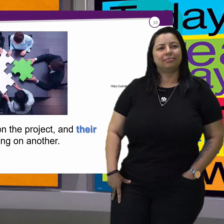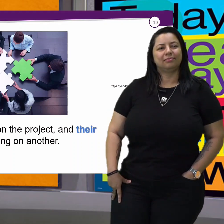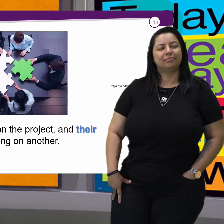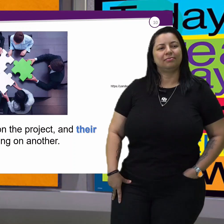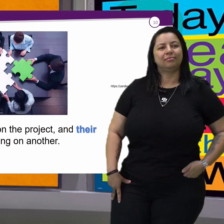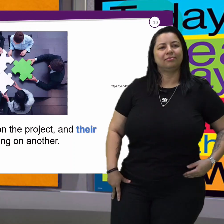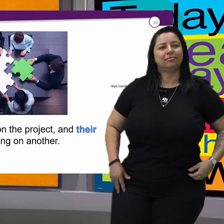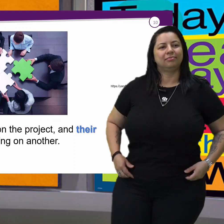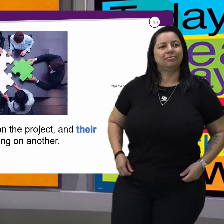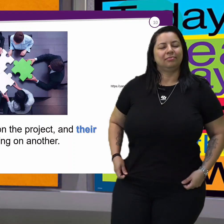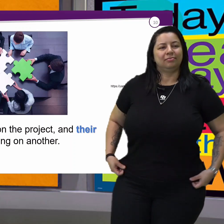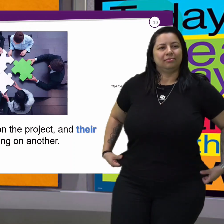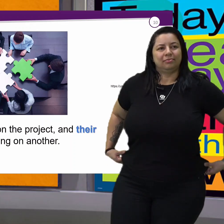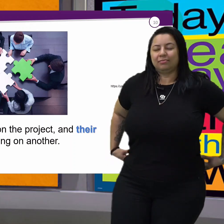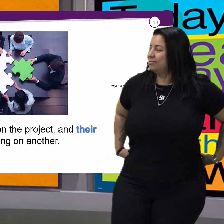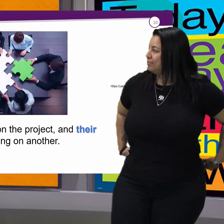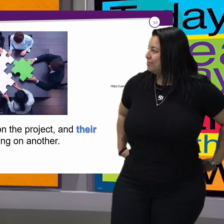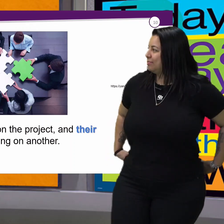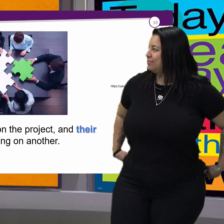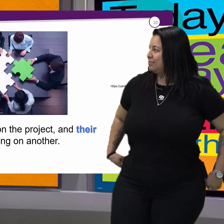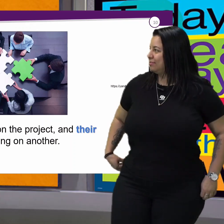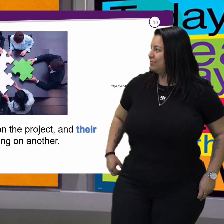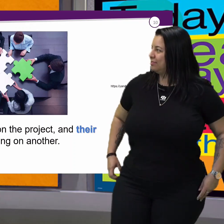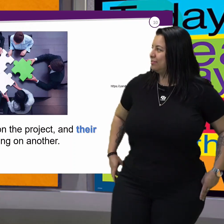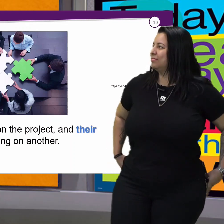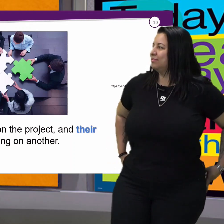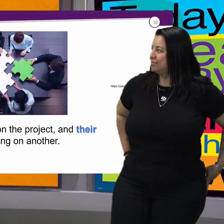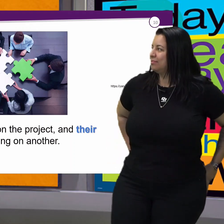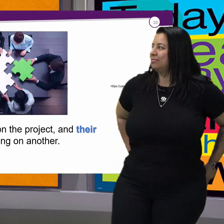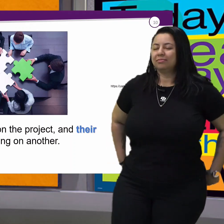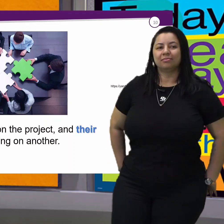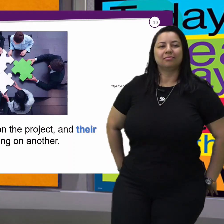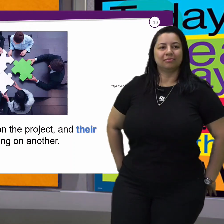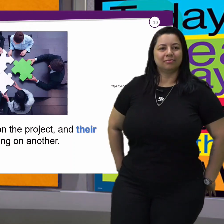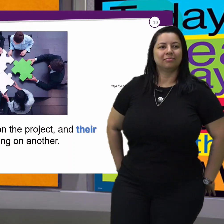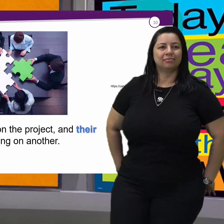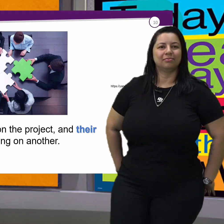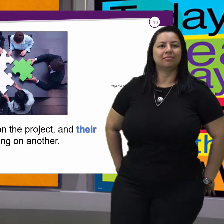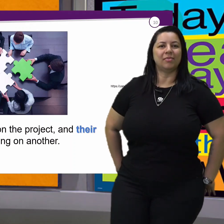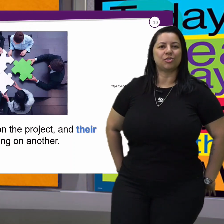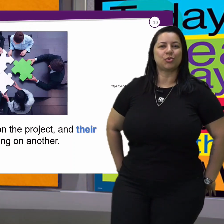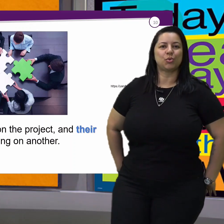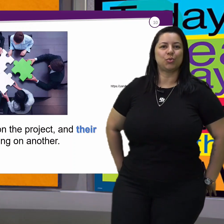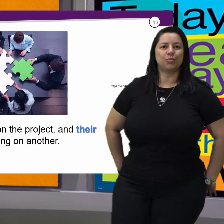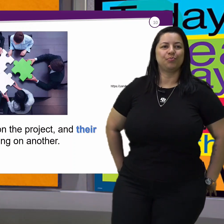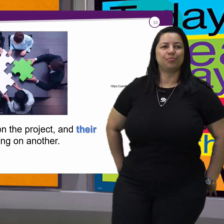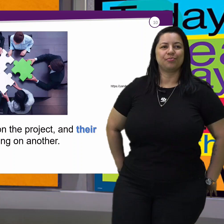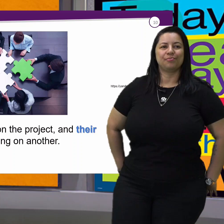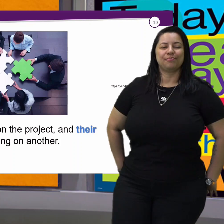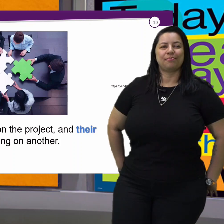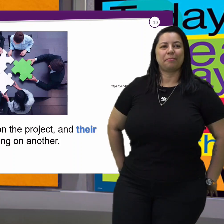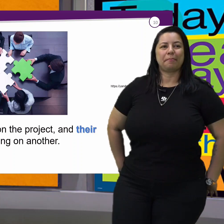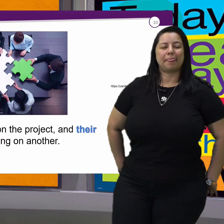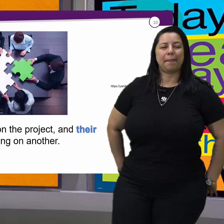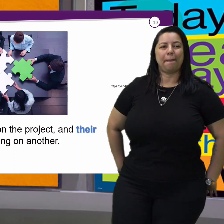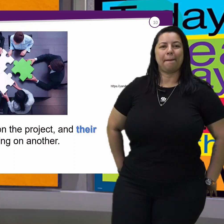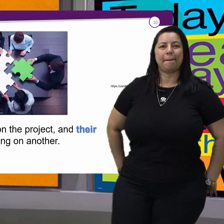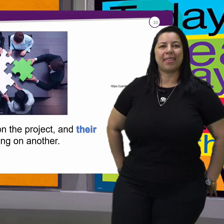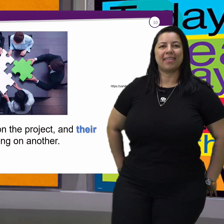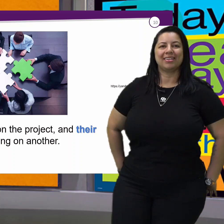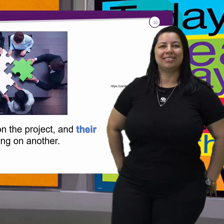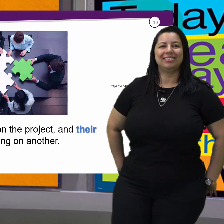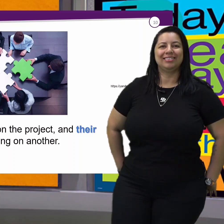projeto. Nosso. Aqui faz referência à primeira pessoa do plural. Aquele pronome pessoal,